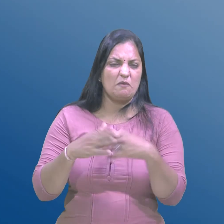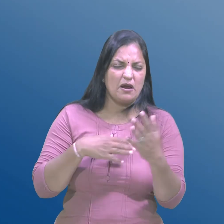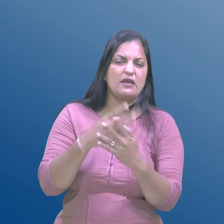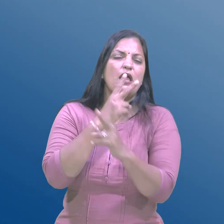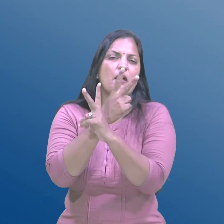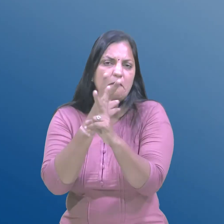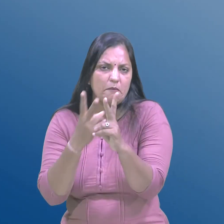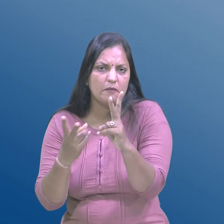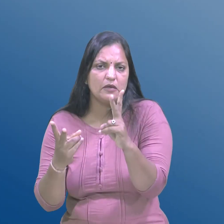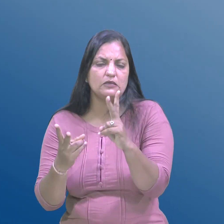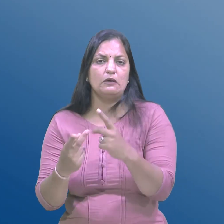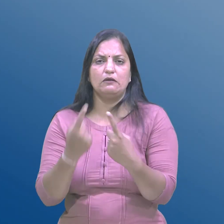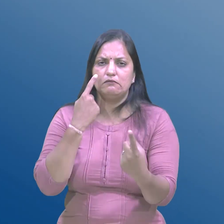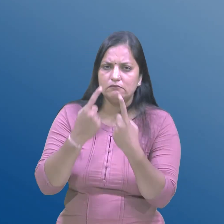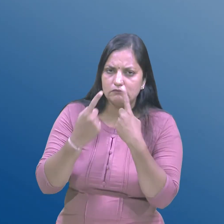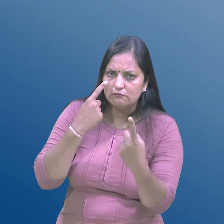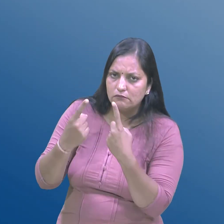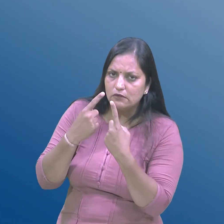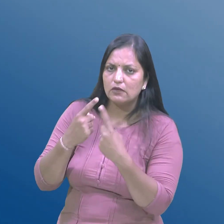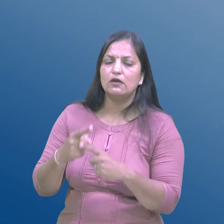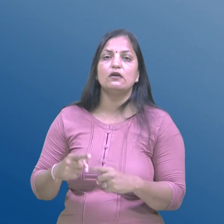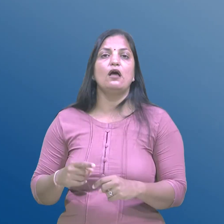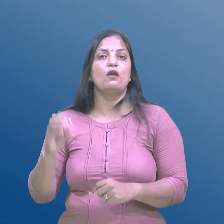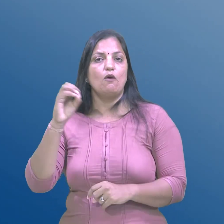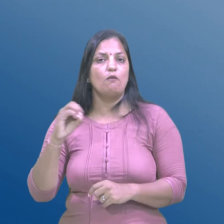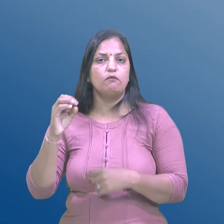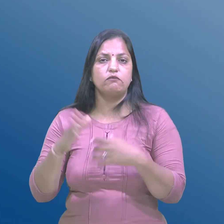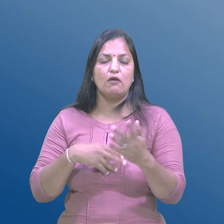અથવા તપાસ વિષયક સત્તાઓ ધરાવતી કોઈ પણ સંસ્થા સુધી